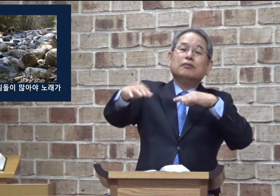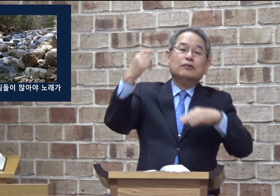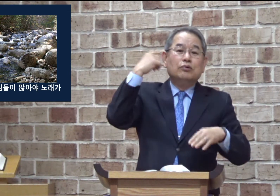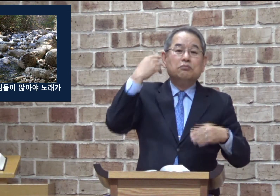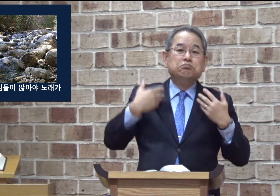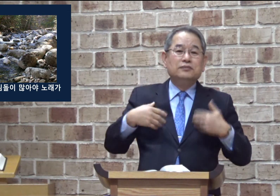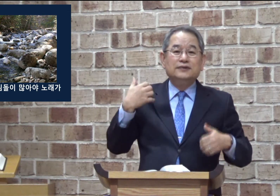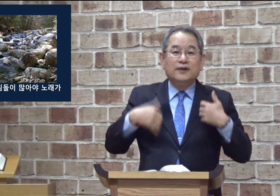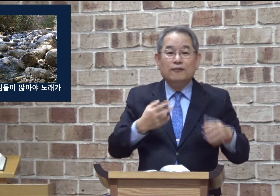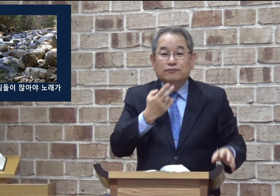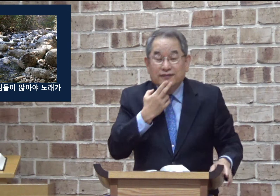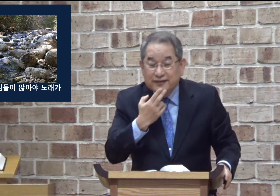없으면 소리가 없습니다.